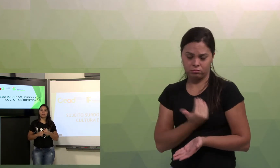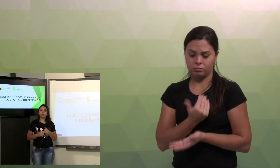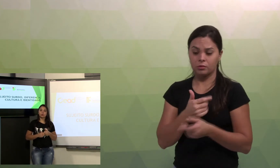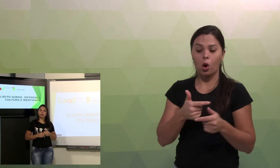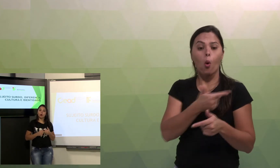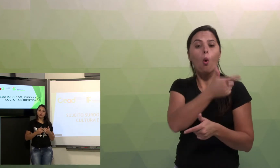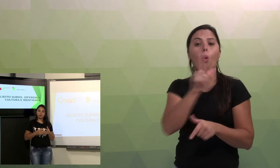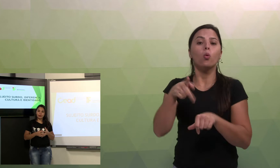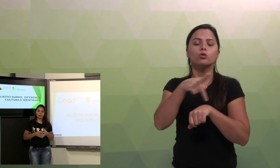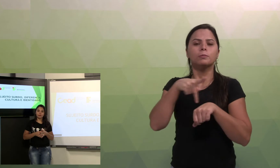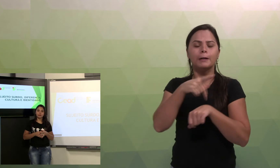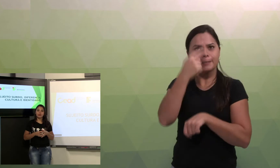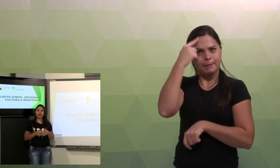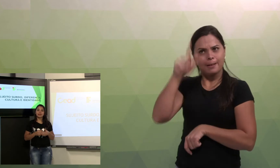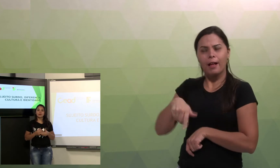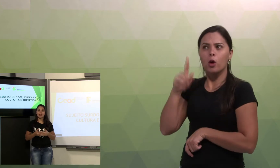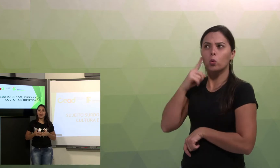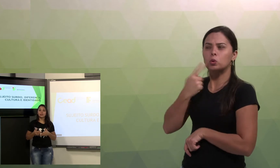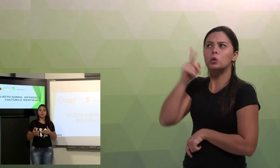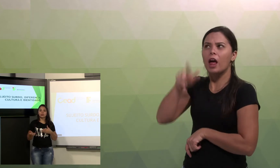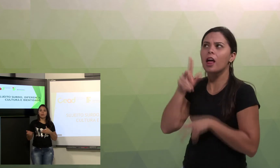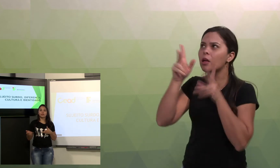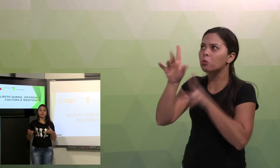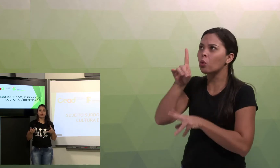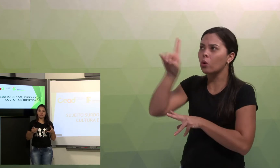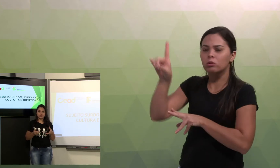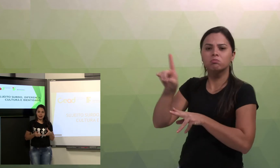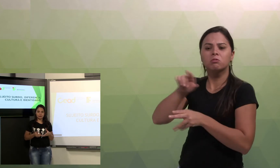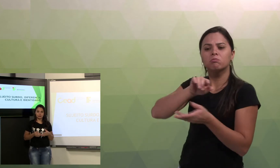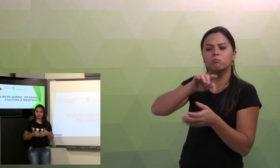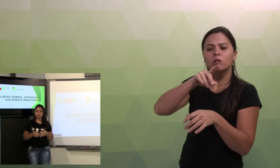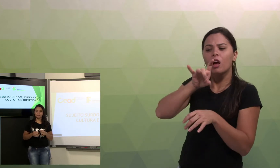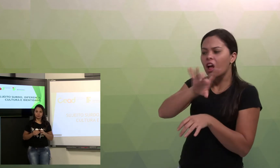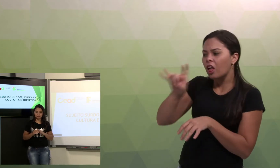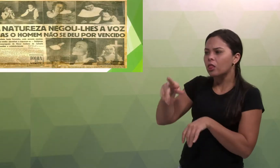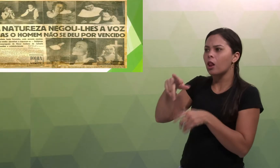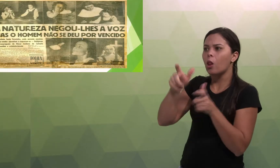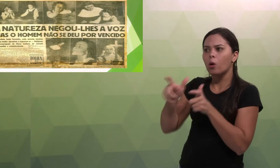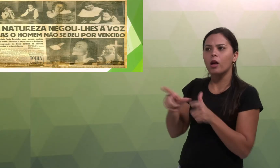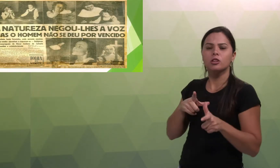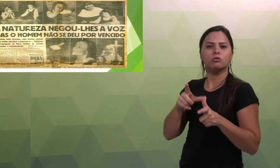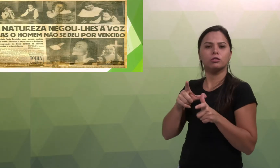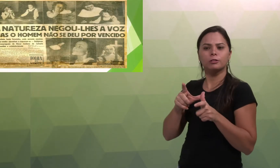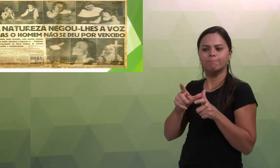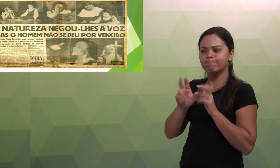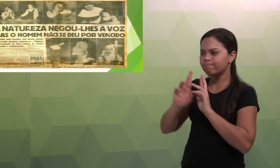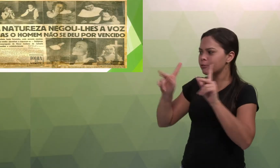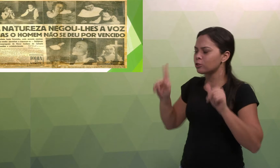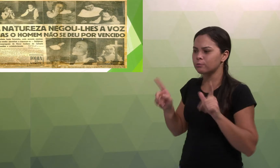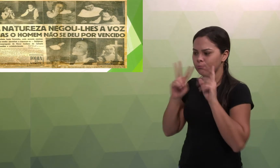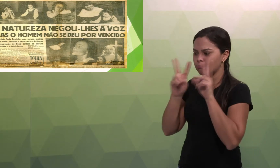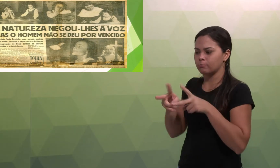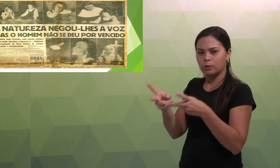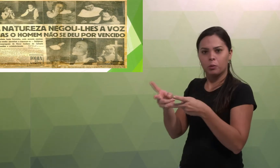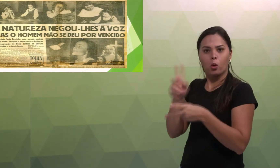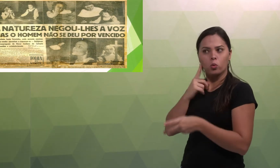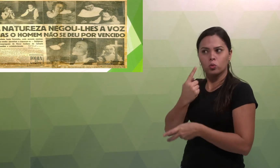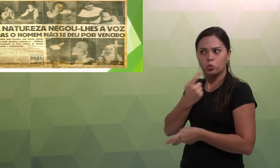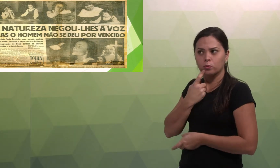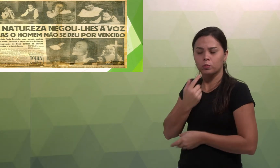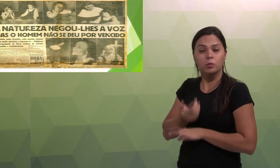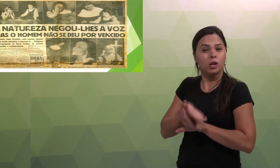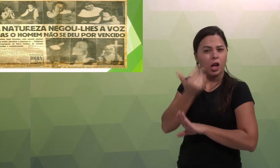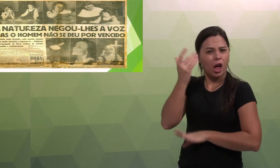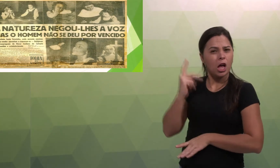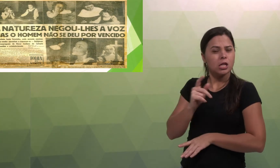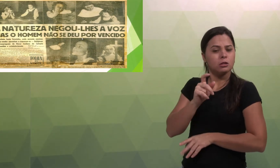países tratavam o surdo como um deus, então cada lugar tinha um tratamento diferenciado. Quando Jesus veio ao mundo, ele começou